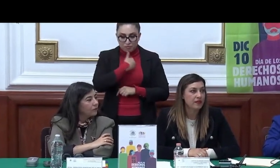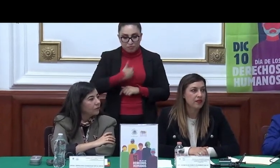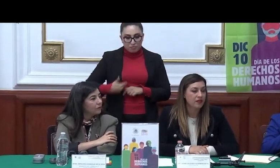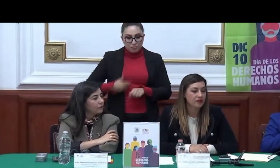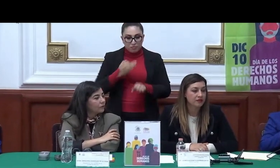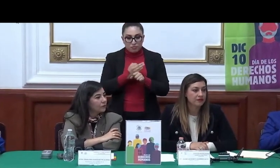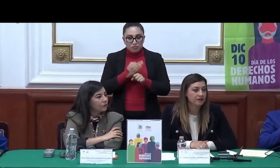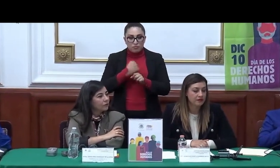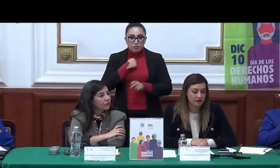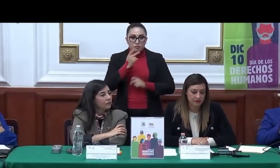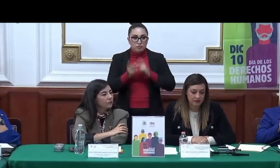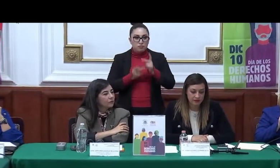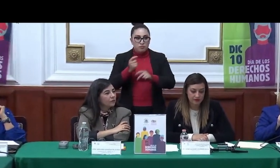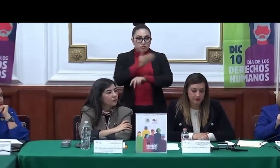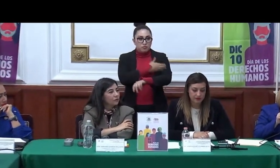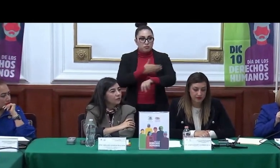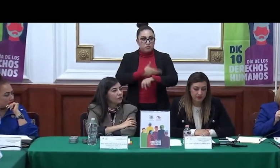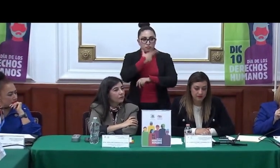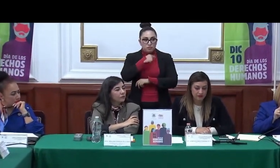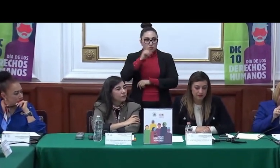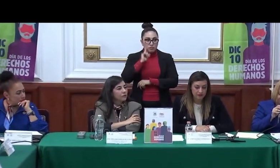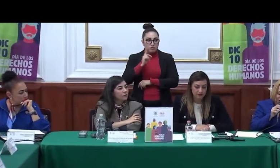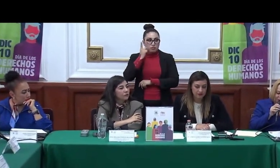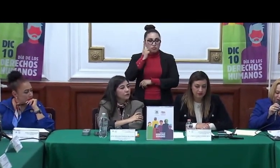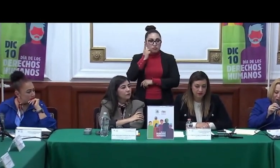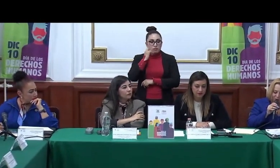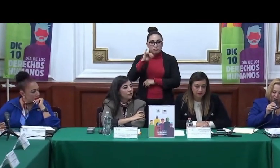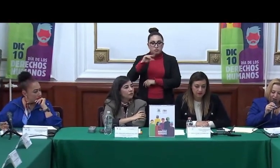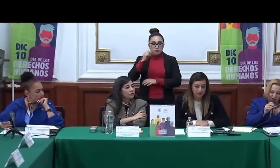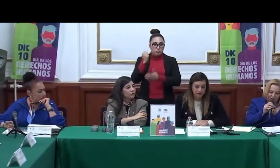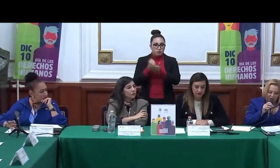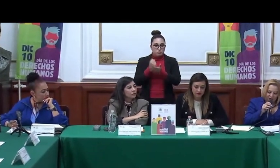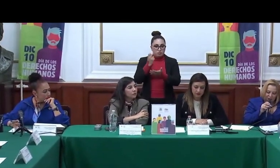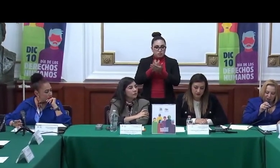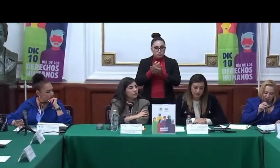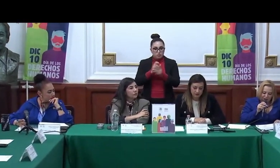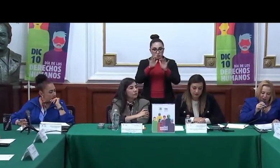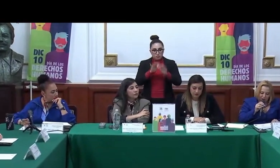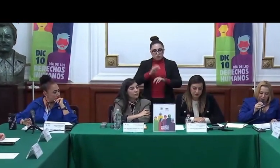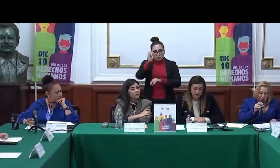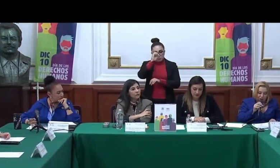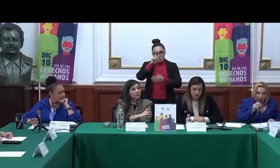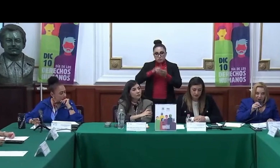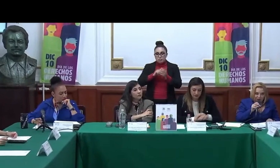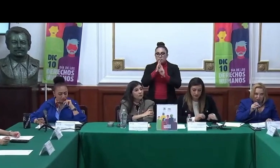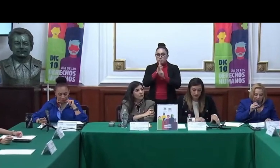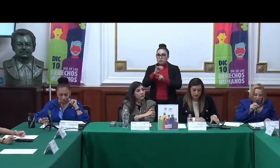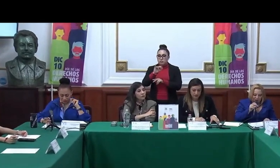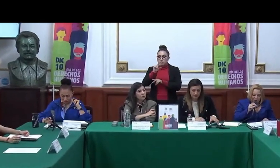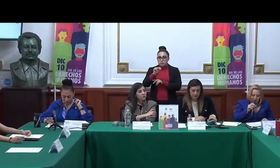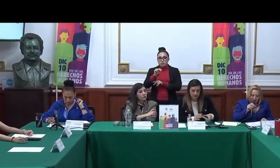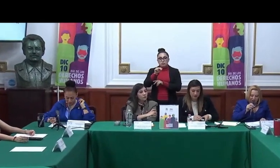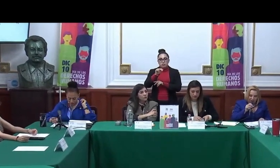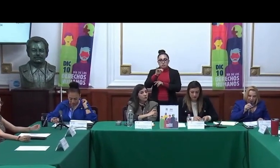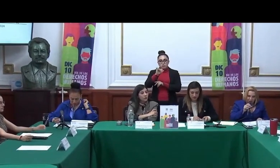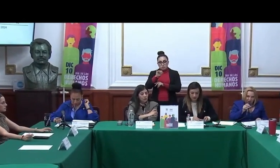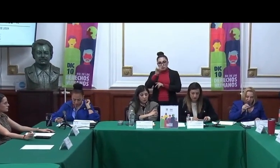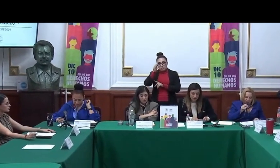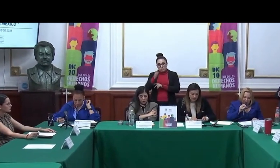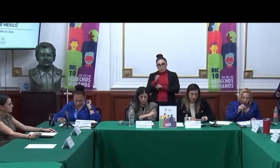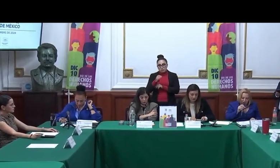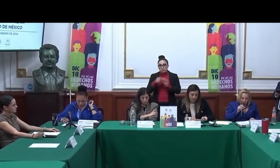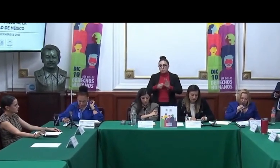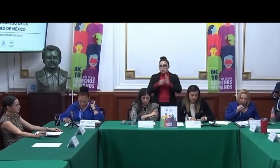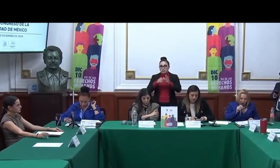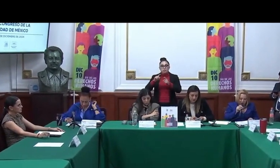en votación nominal se pone en consideración del Pleno la opinión en sentido positivo con modificaciones que presenta la Comisión